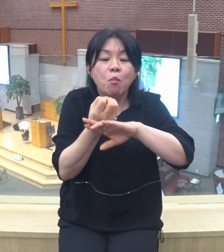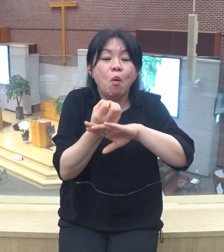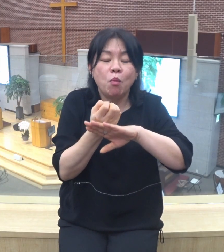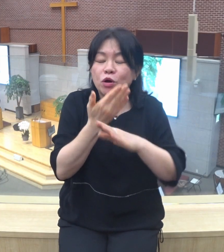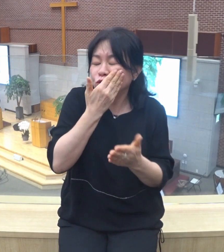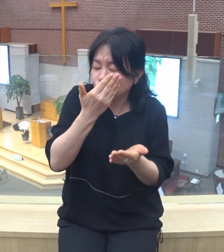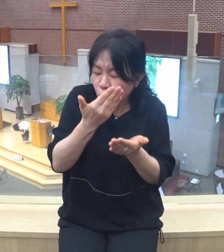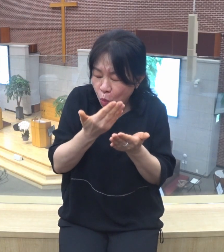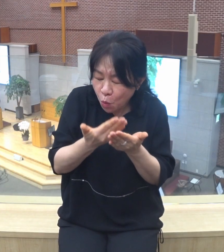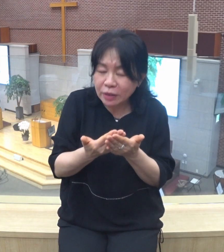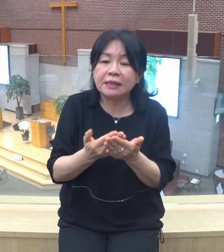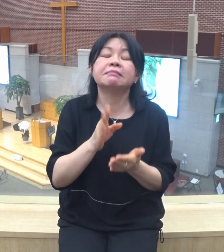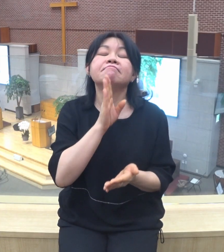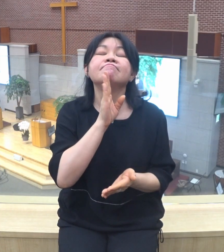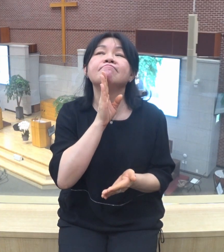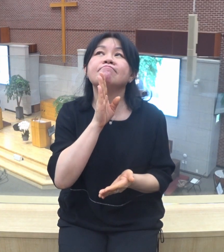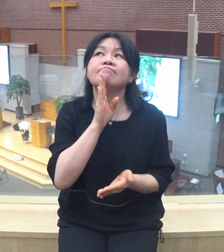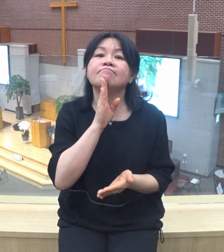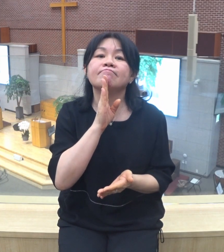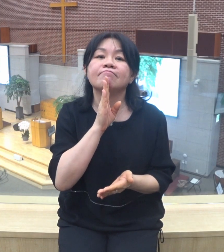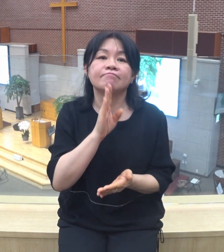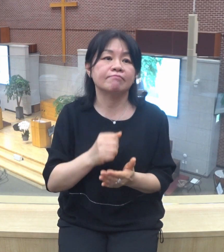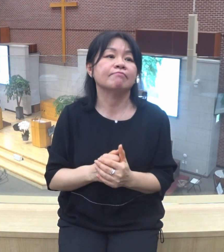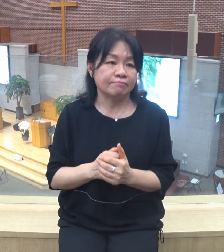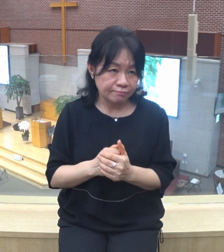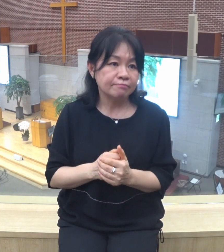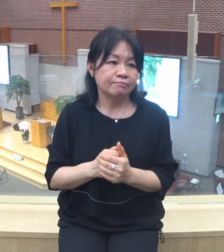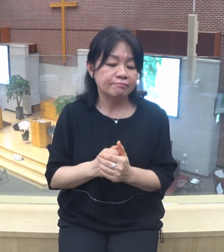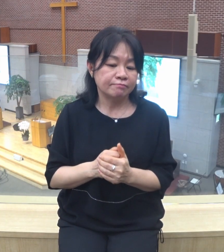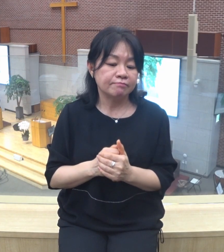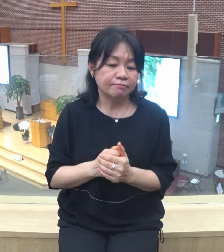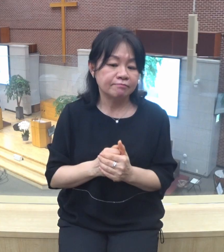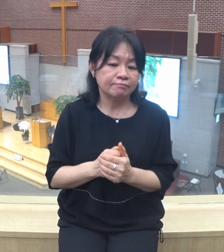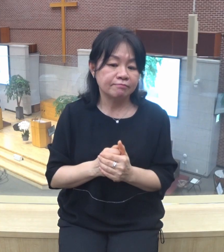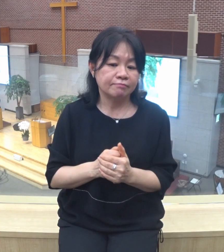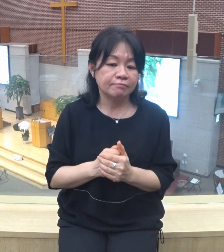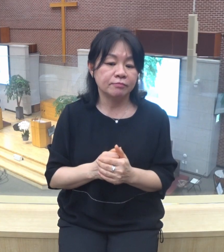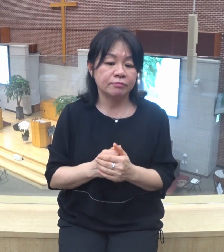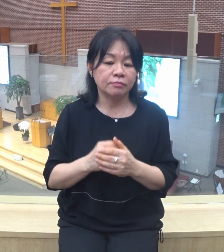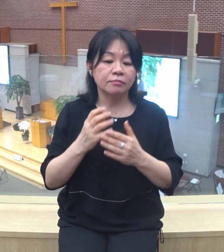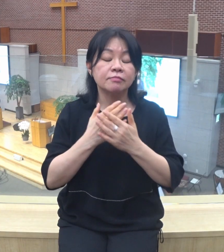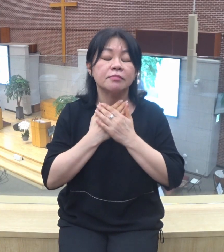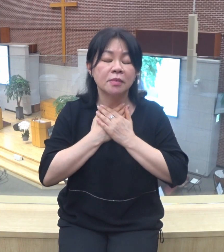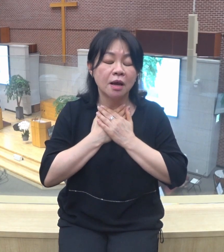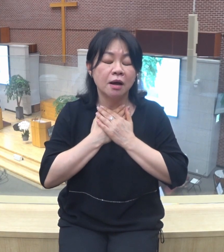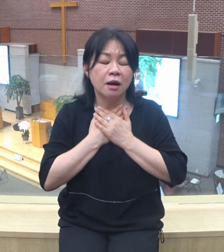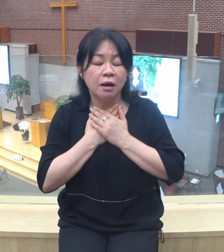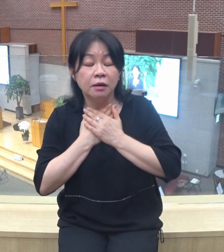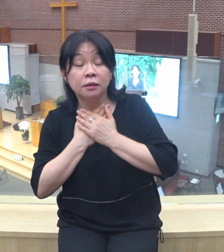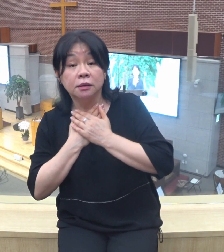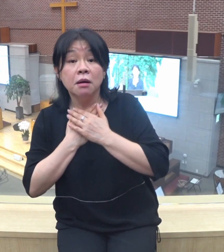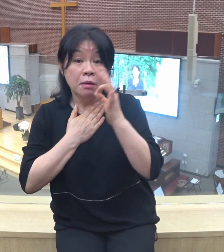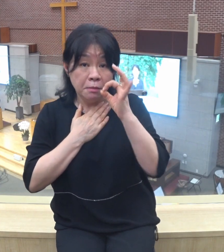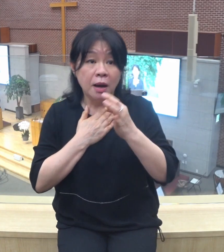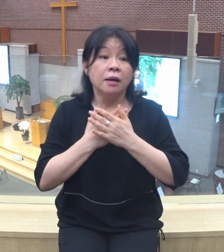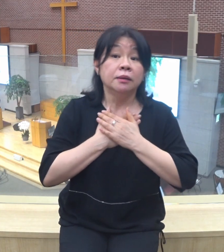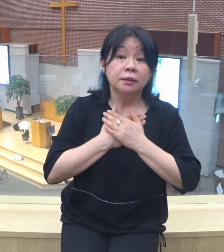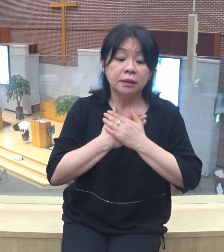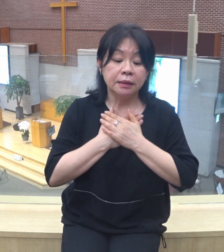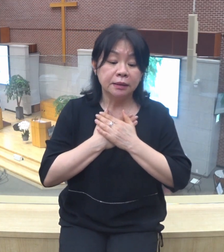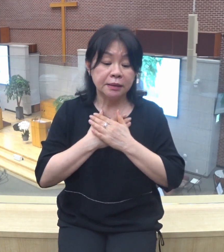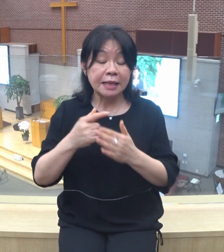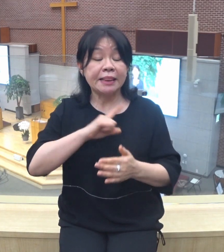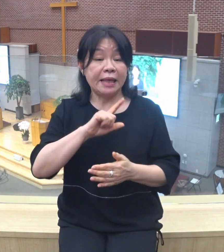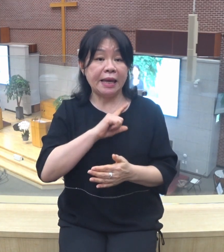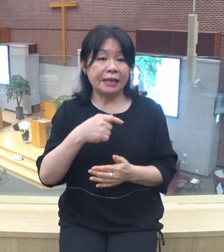자, 이제 자신에게 손을 한번 이렇게 얹어보세요. 팔도 좋고, 네, 좋고, 네, 손을 한번 얹어보시고 자기의